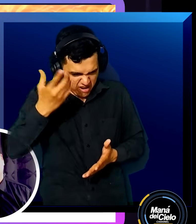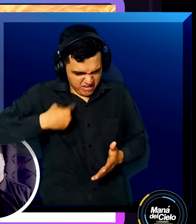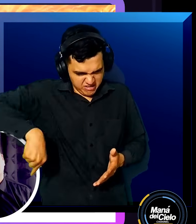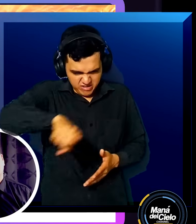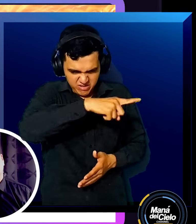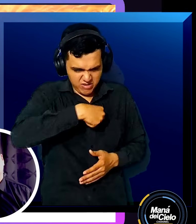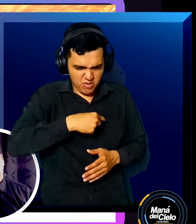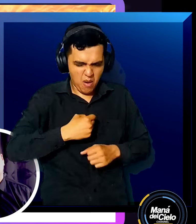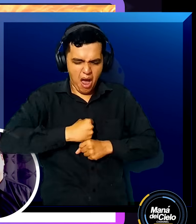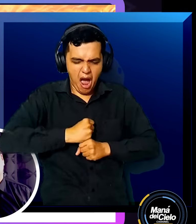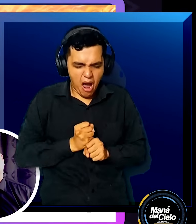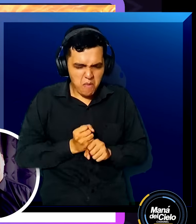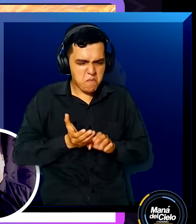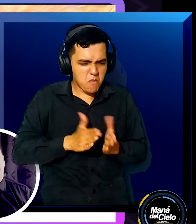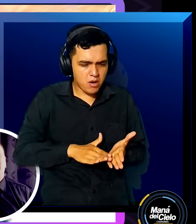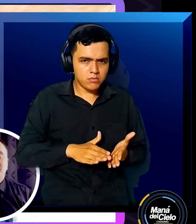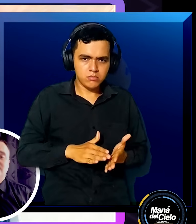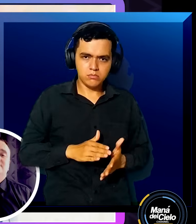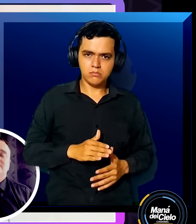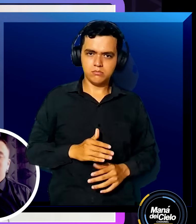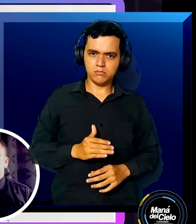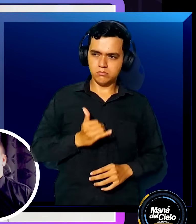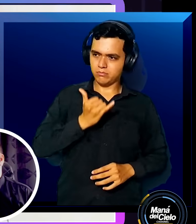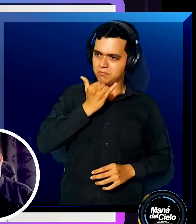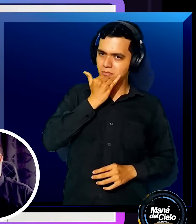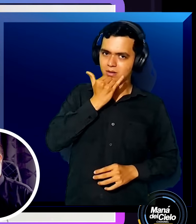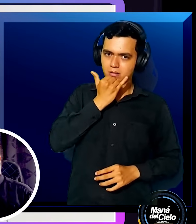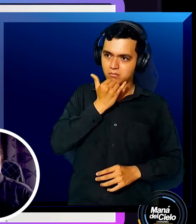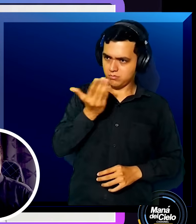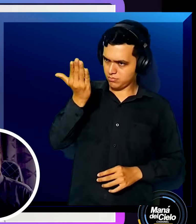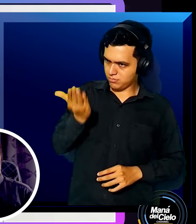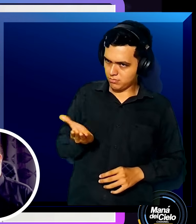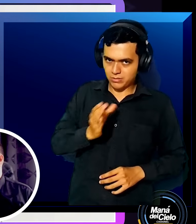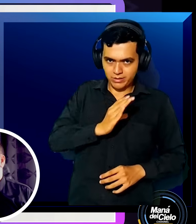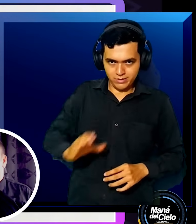Entonces, hermana Luz María, ¿para qué la oración? Ahora entramos en terreno.